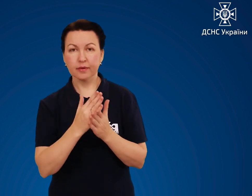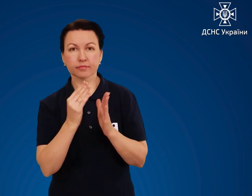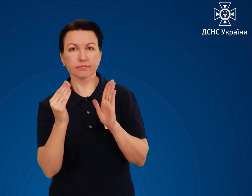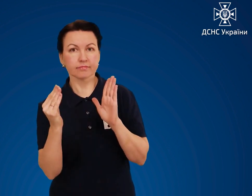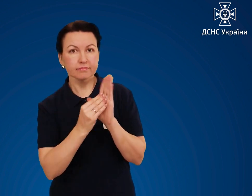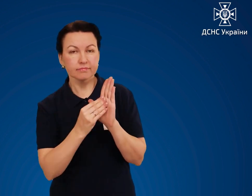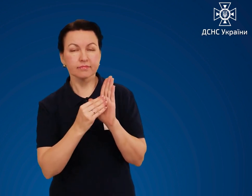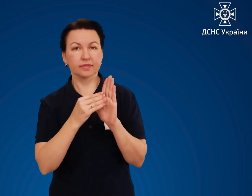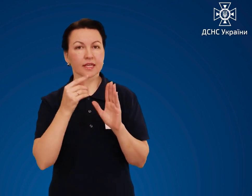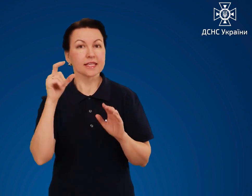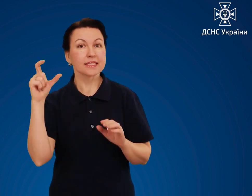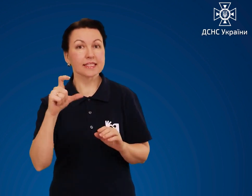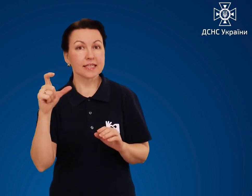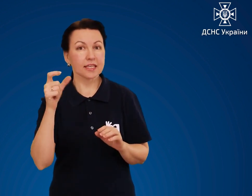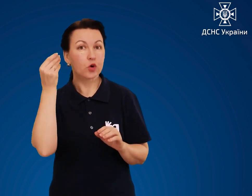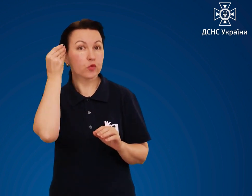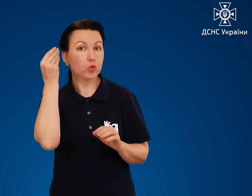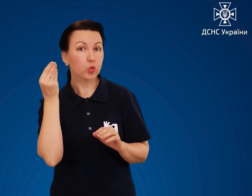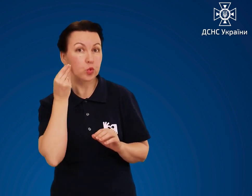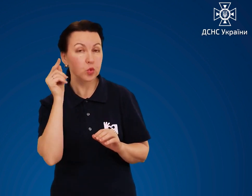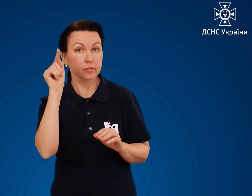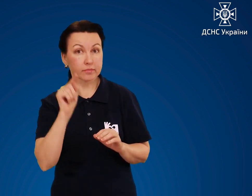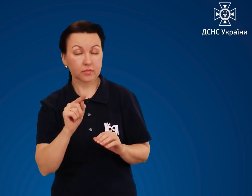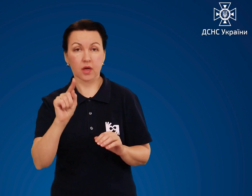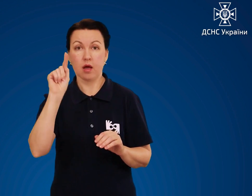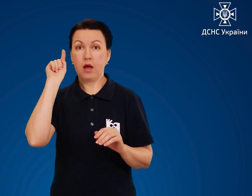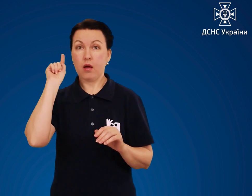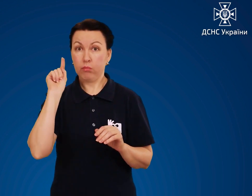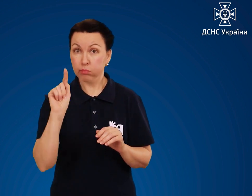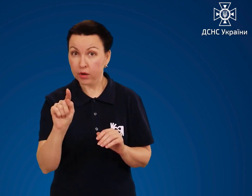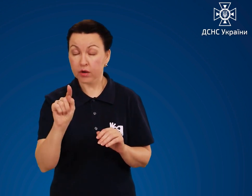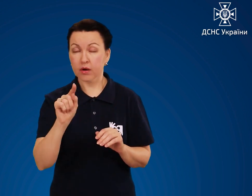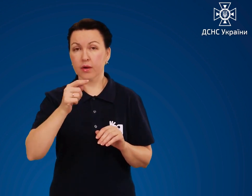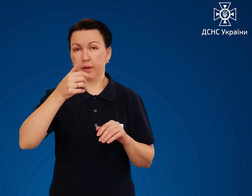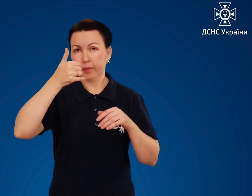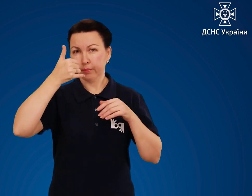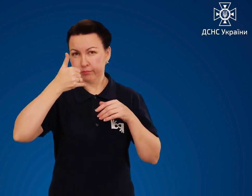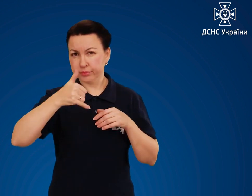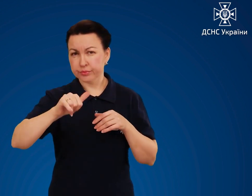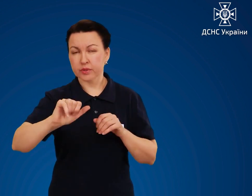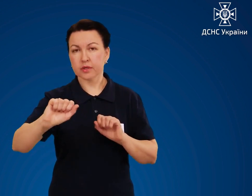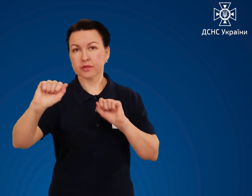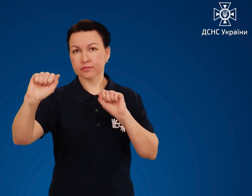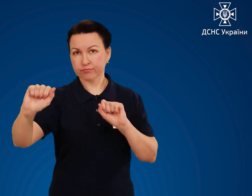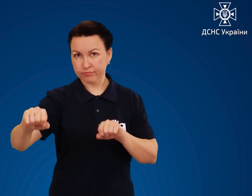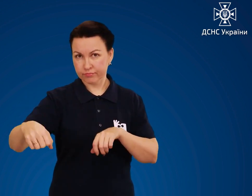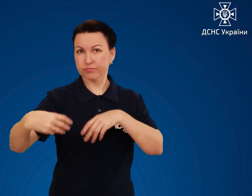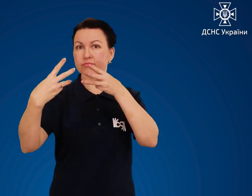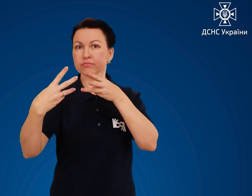у вигляді синього вушка. Натискаючи на нього, починає працювати відеозв'язок між особою з